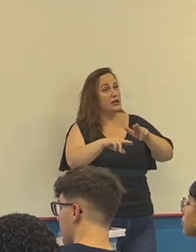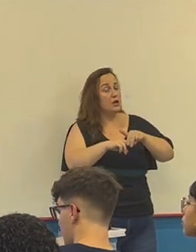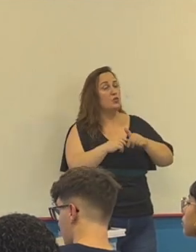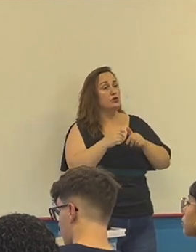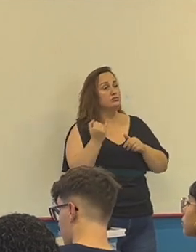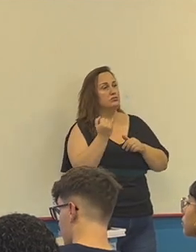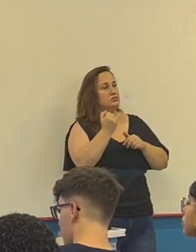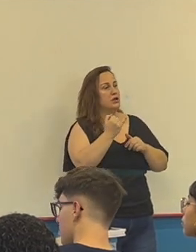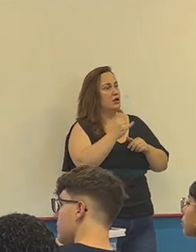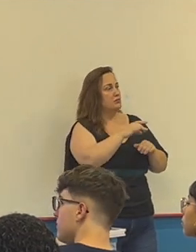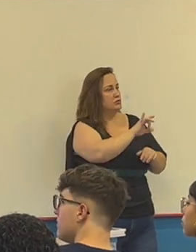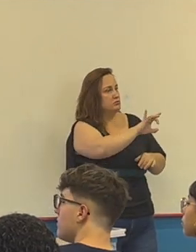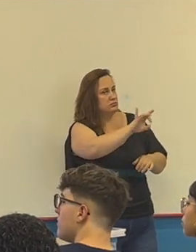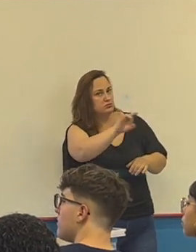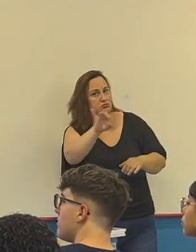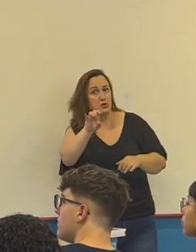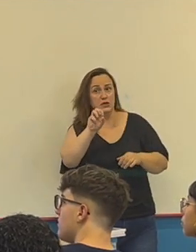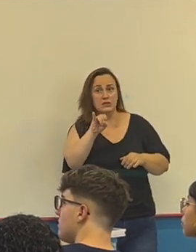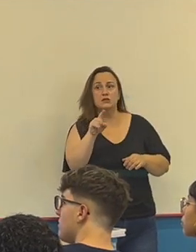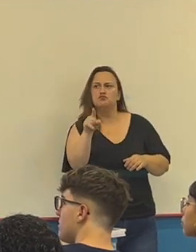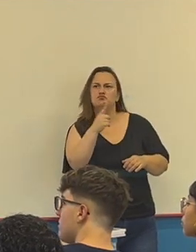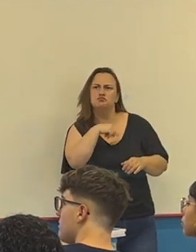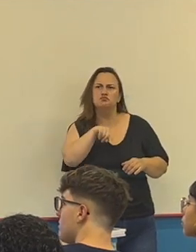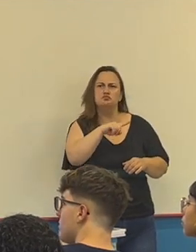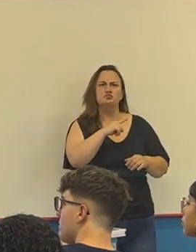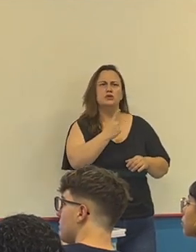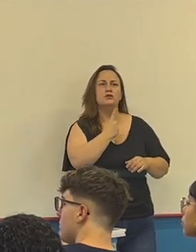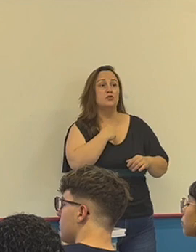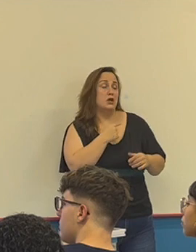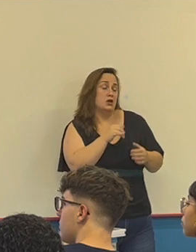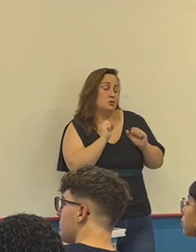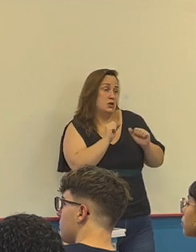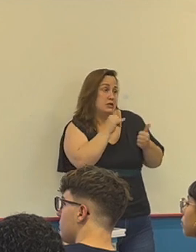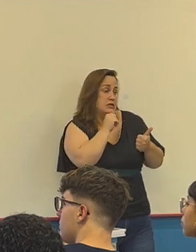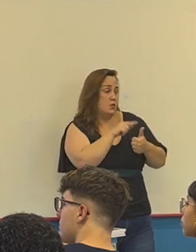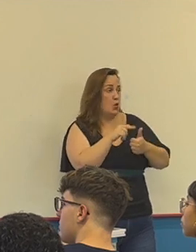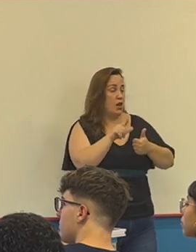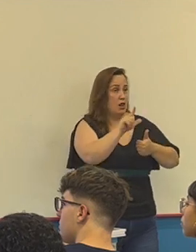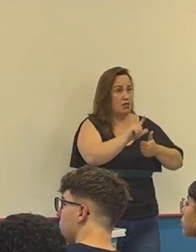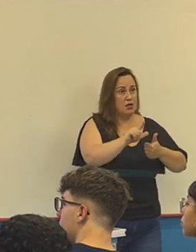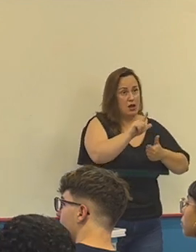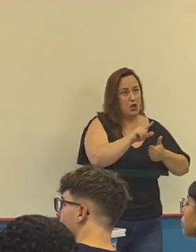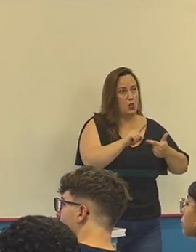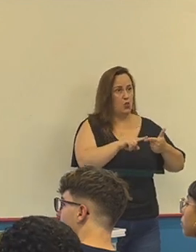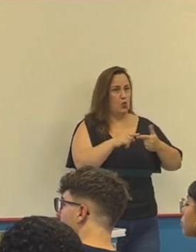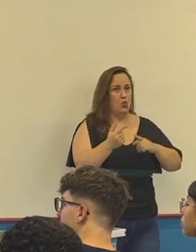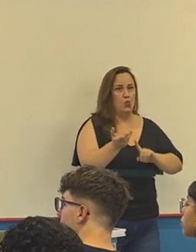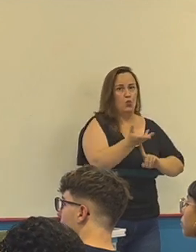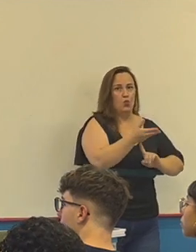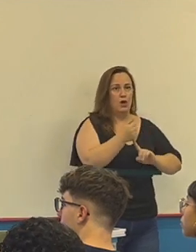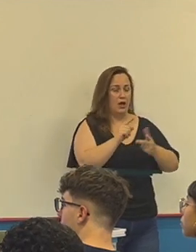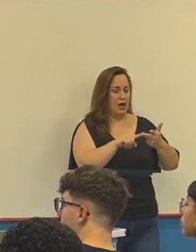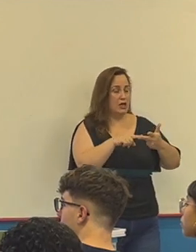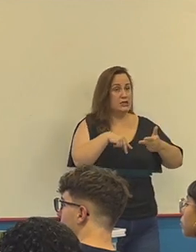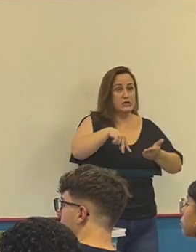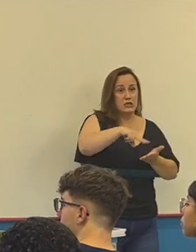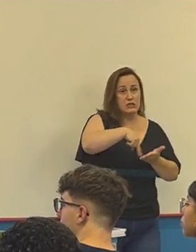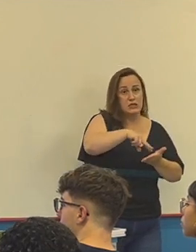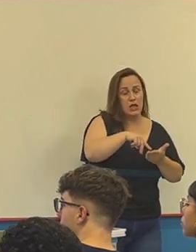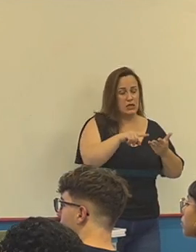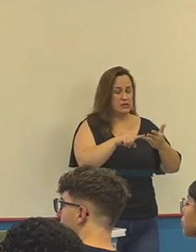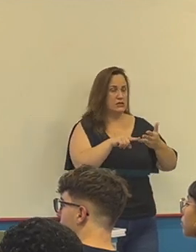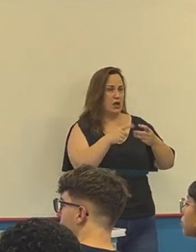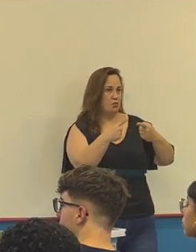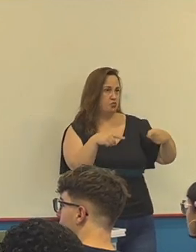intenção, não estou falando só de artes visuais, pode ser literatura, pode ser, né, dança,